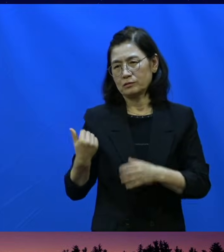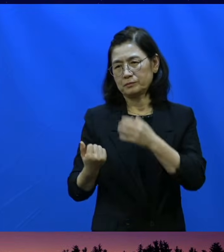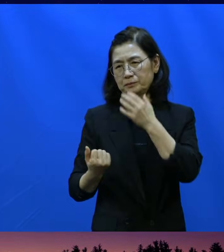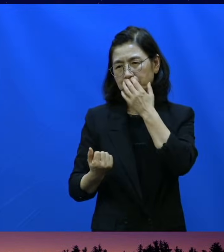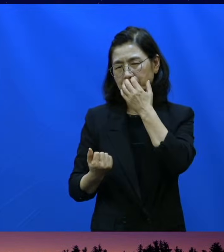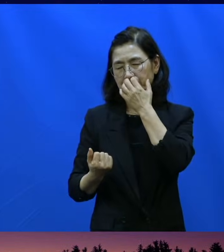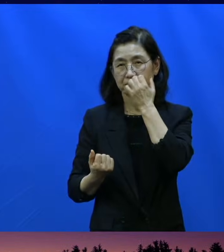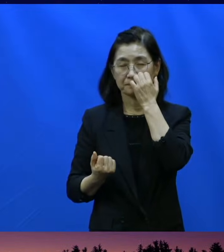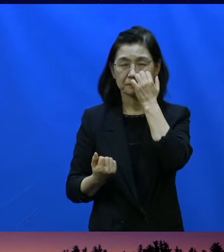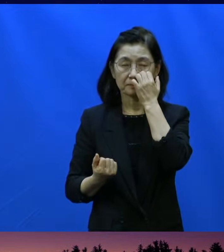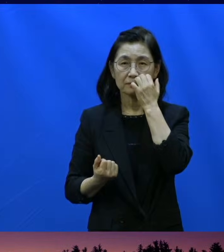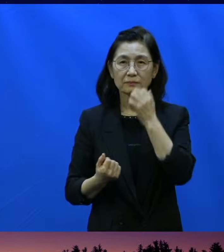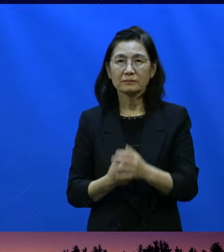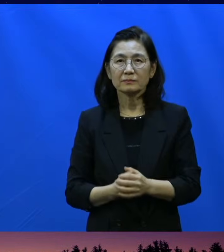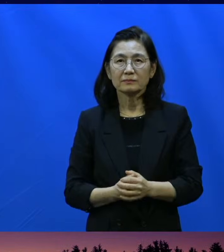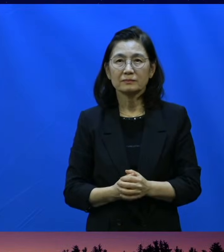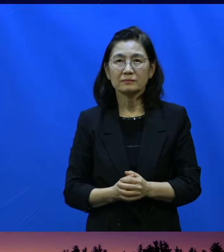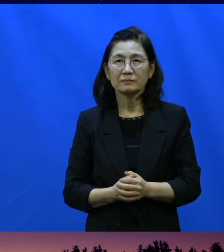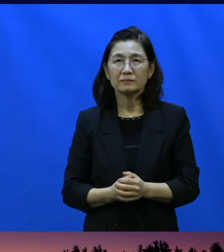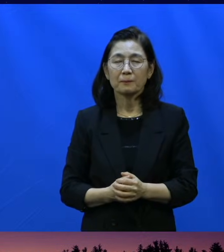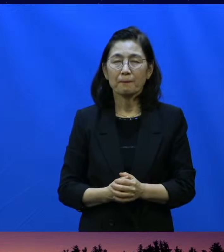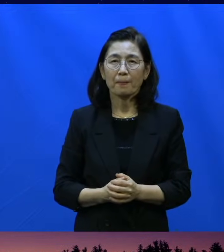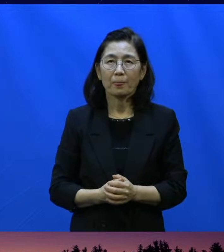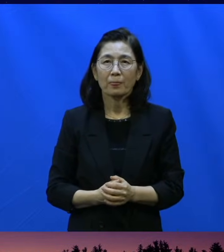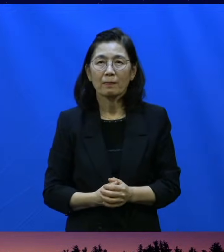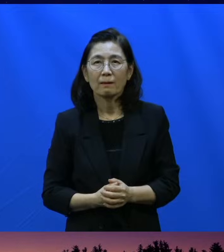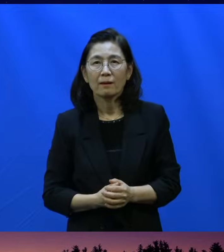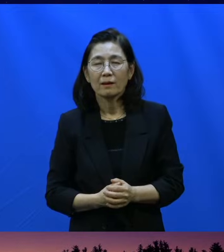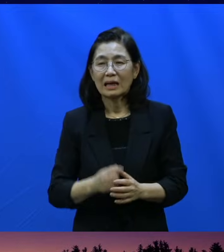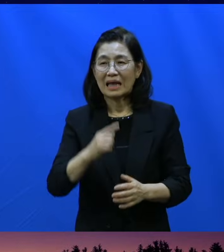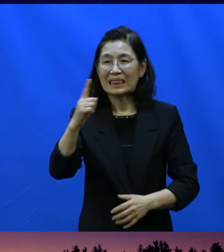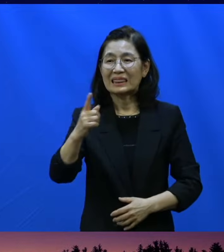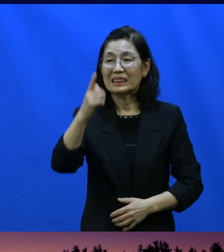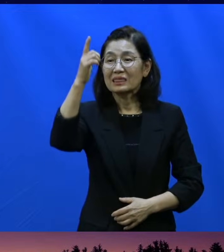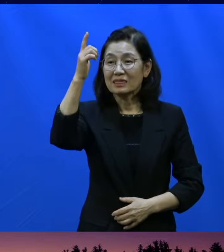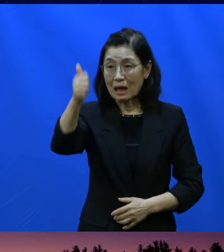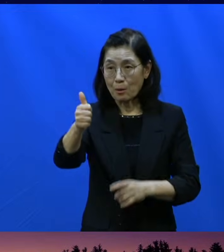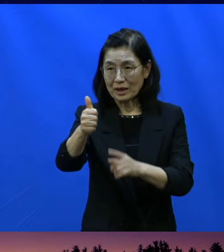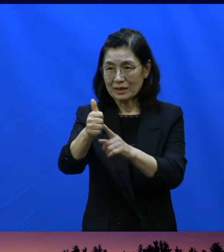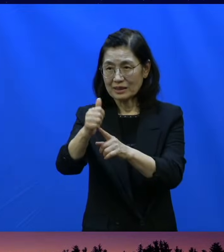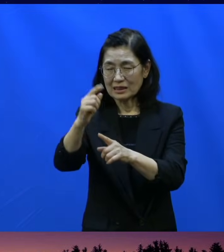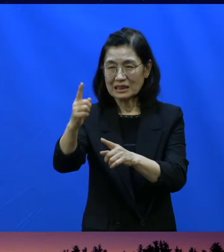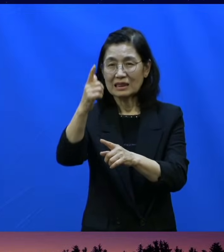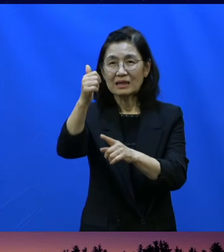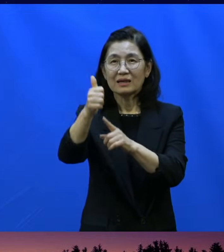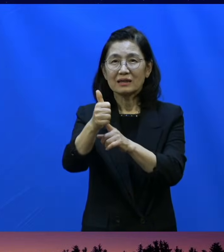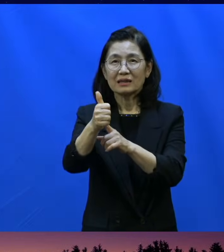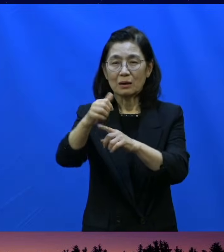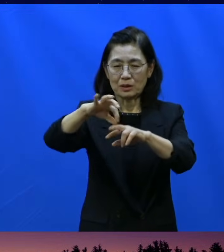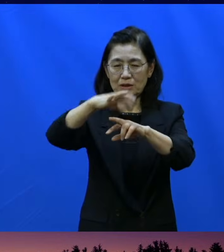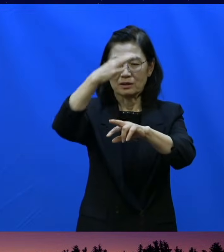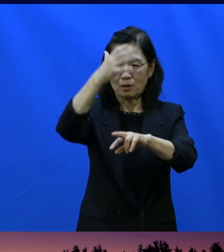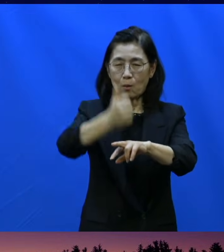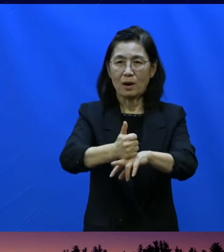다윗도 마찬가지예요. 여러분. 그 형들이 훨씬 더 탁월해요. 엘리야 진짜 누가 봐도 왕이 될